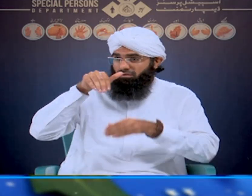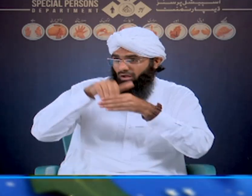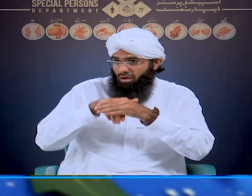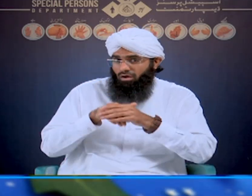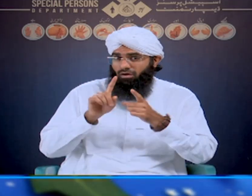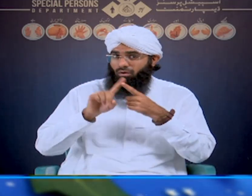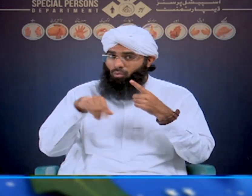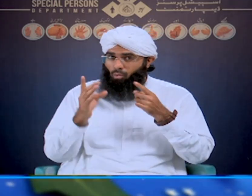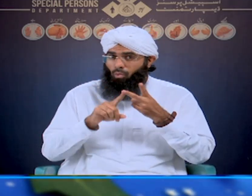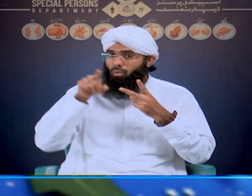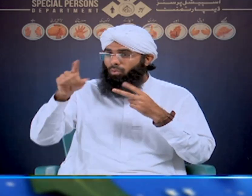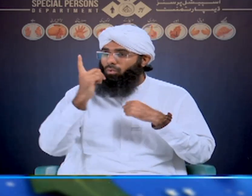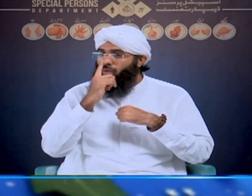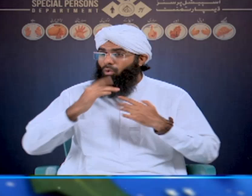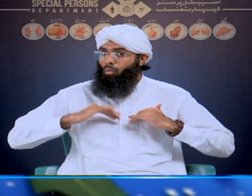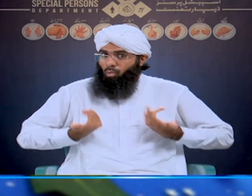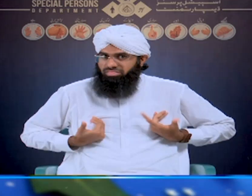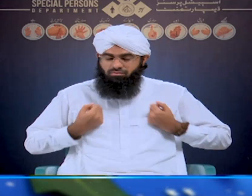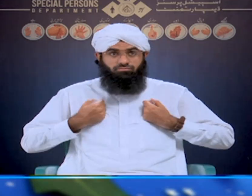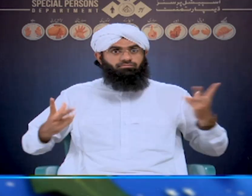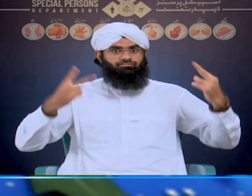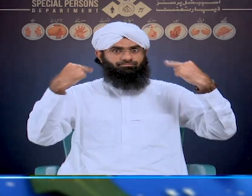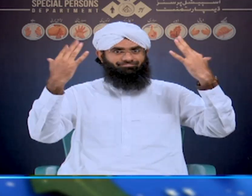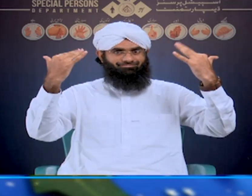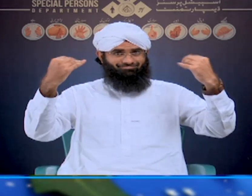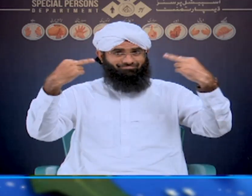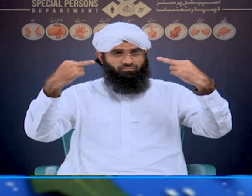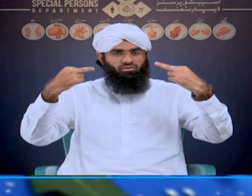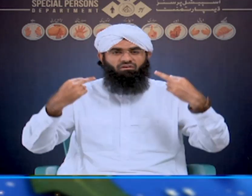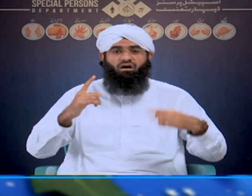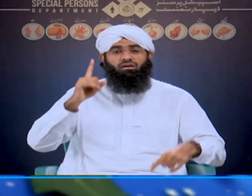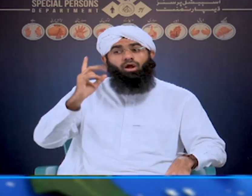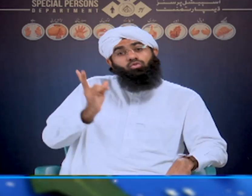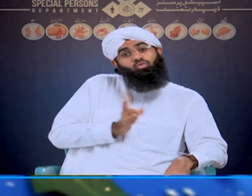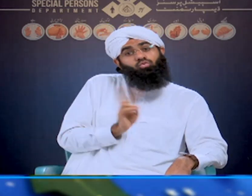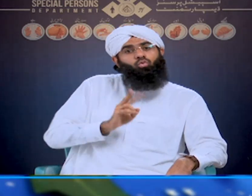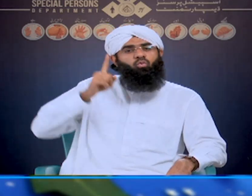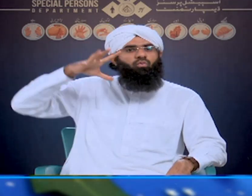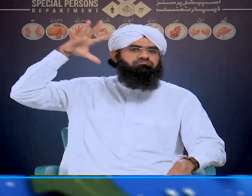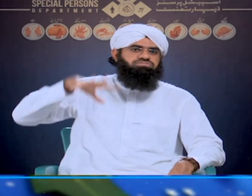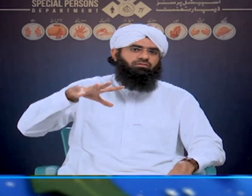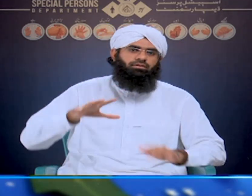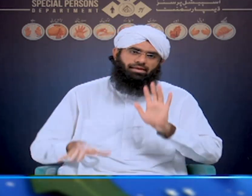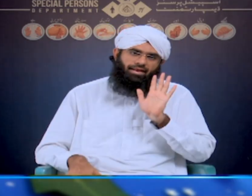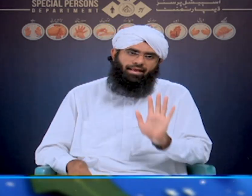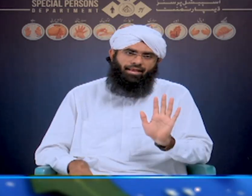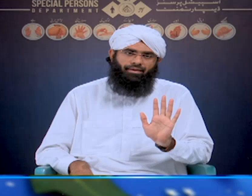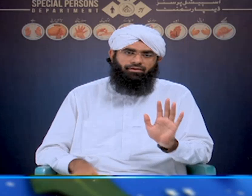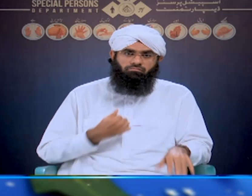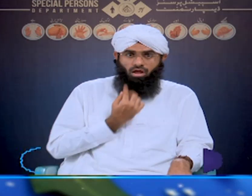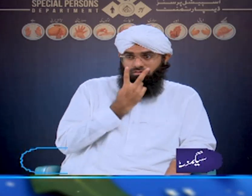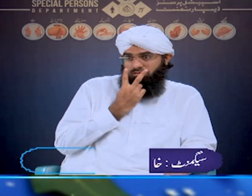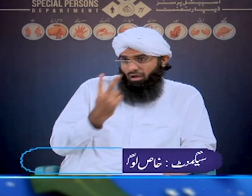پر اور اس بے پردہ عورت پر جسے دیکھا جائے اللہ عز و جل کی لعنت. یعنی دیکھنے